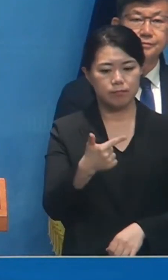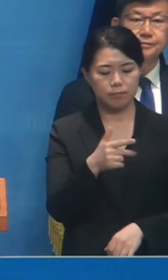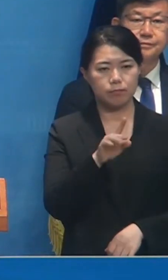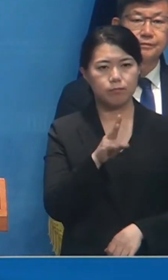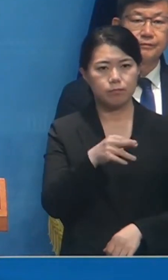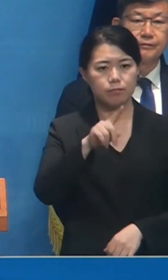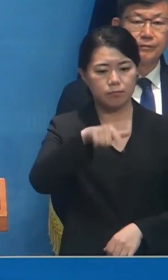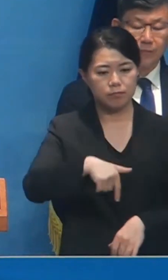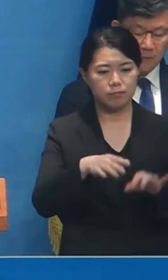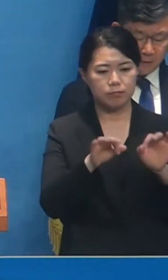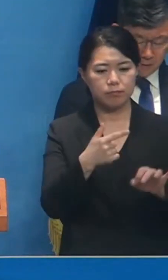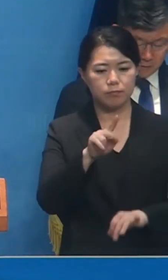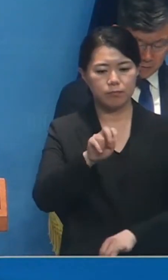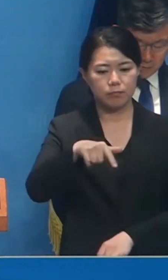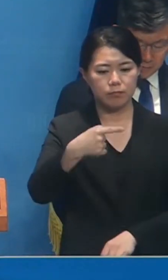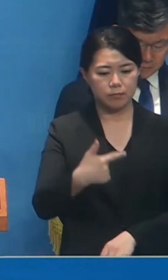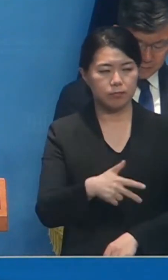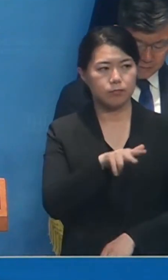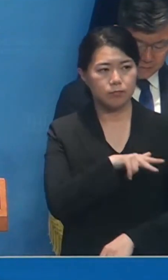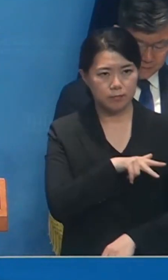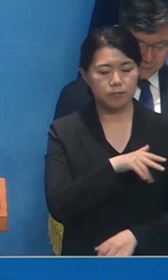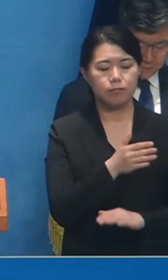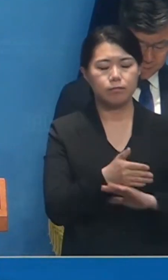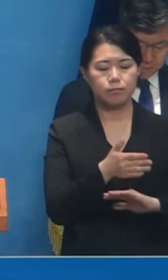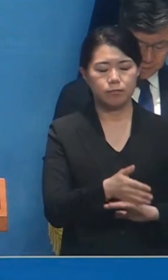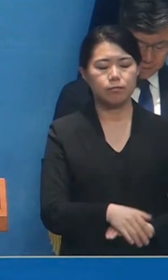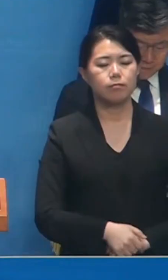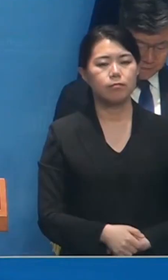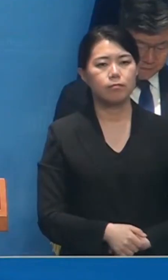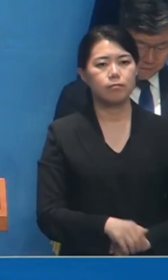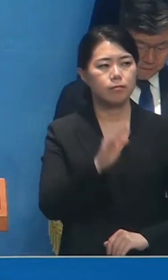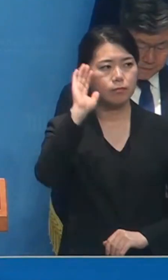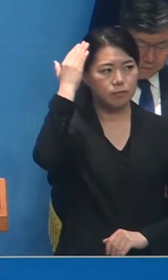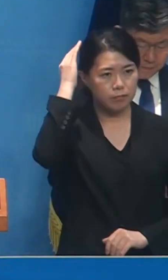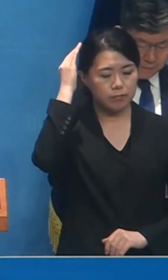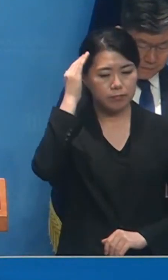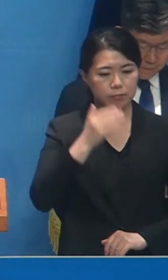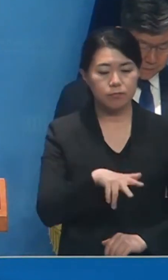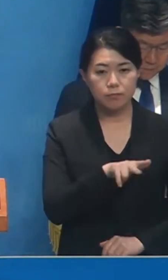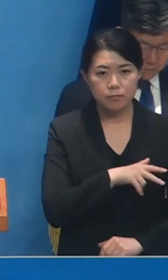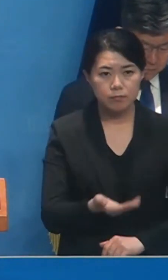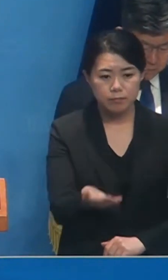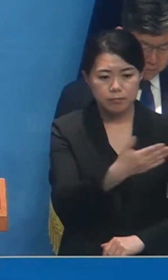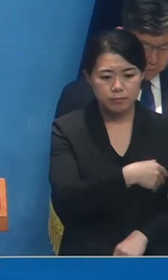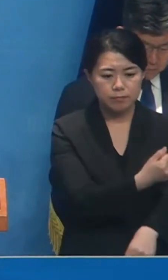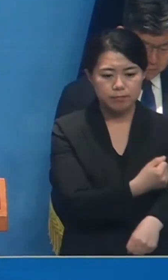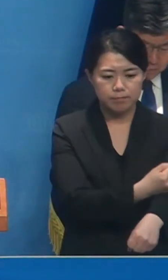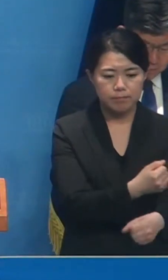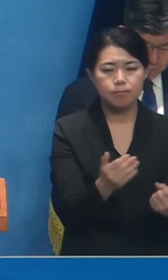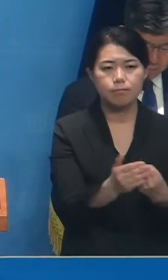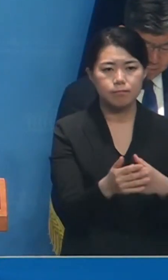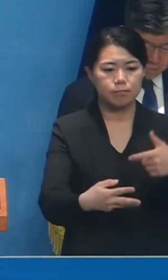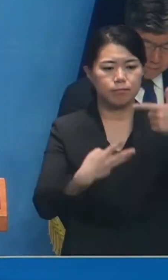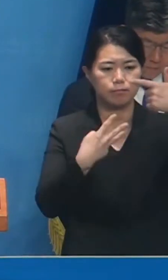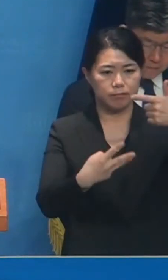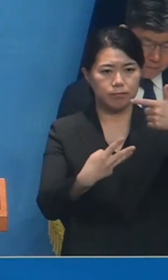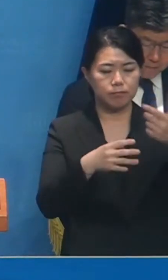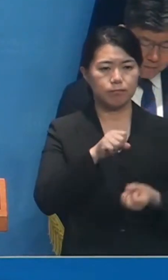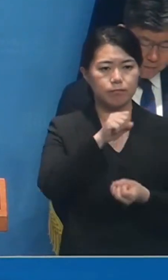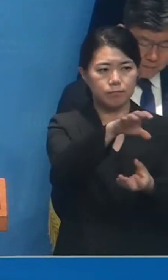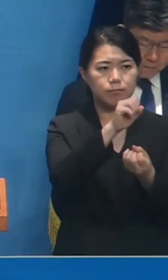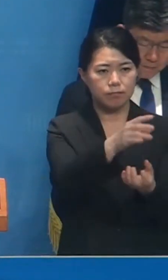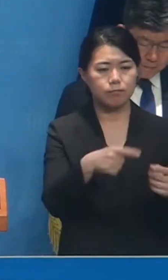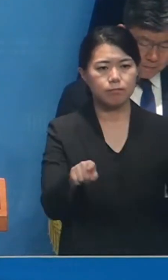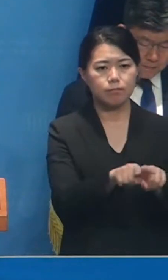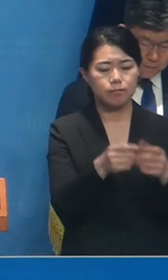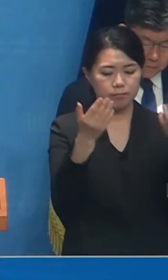의원님, 김남건 위원님께도 감사드립니다. 최근 위원님들의 노력 덕분에 6월 3일 택배사 공동